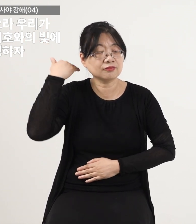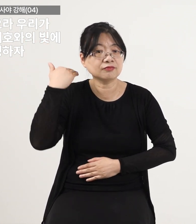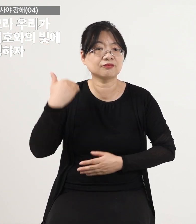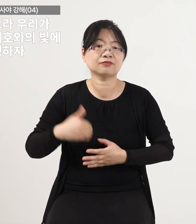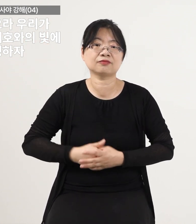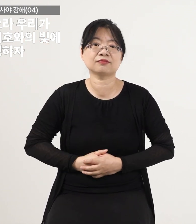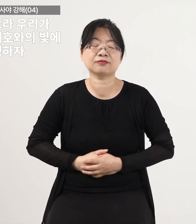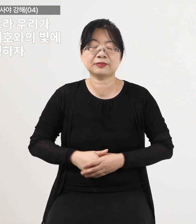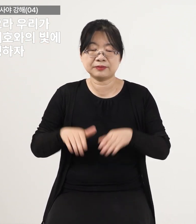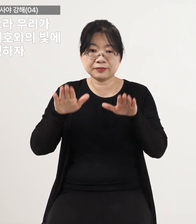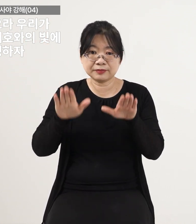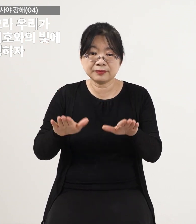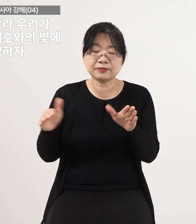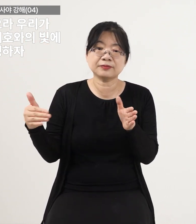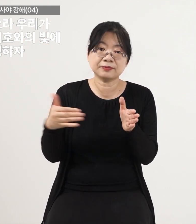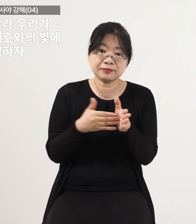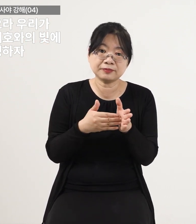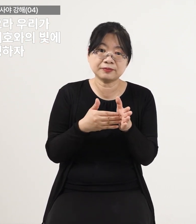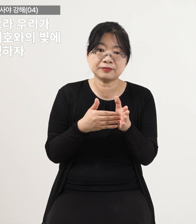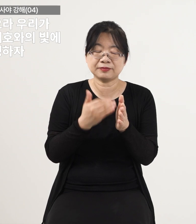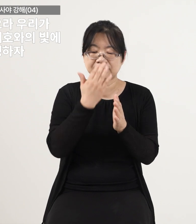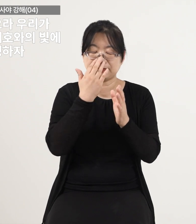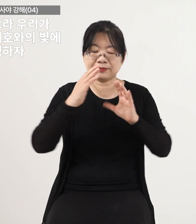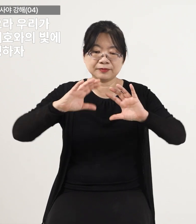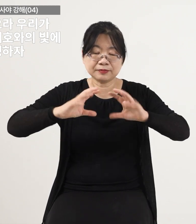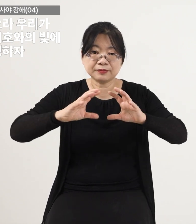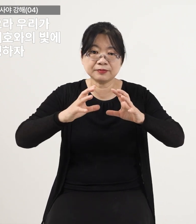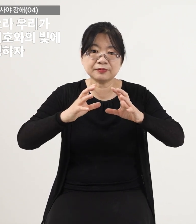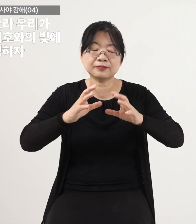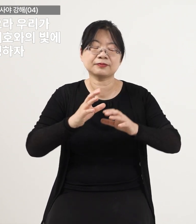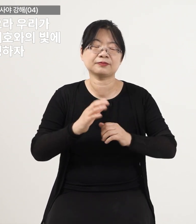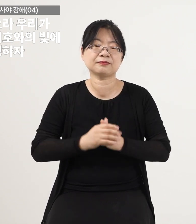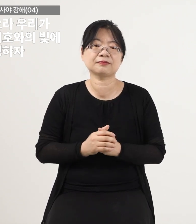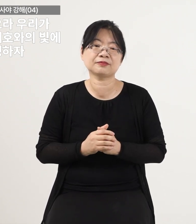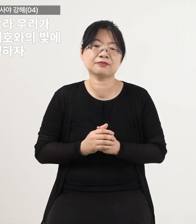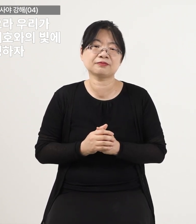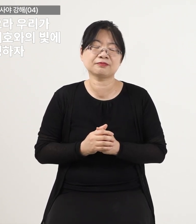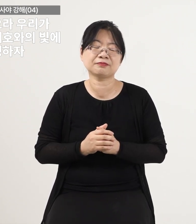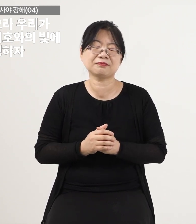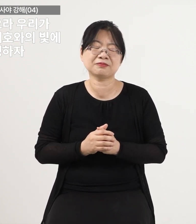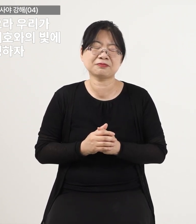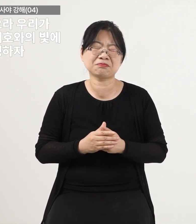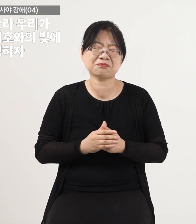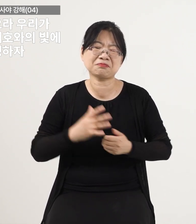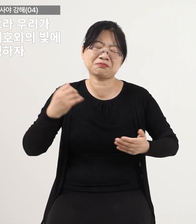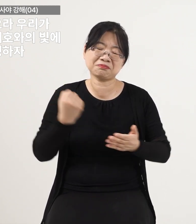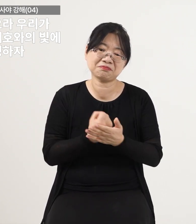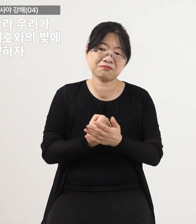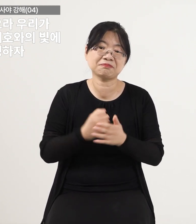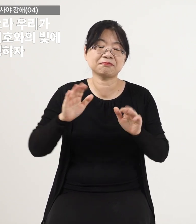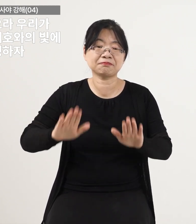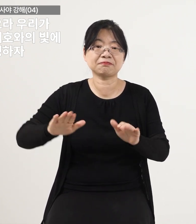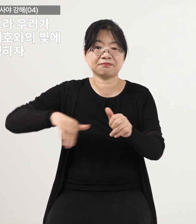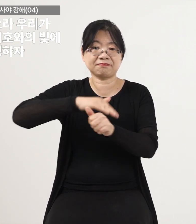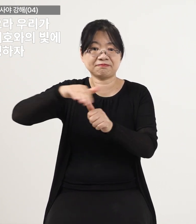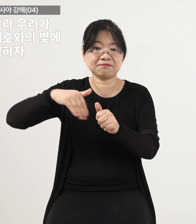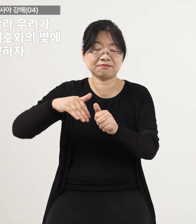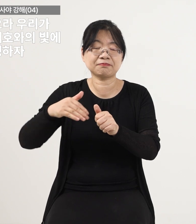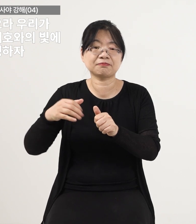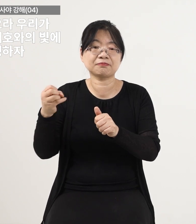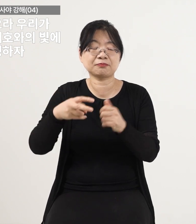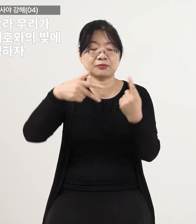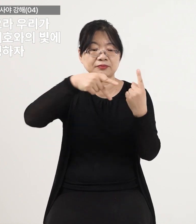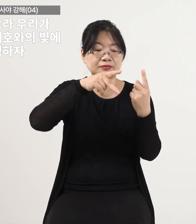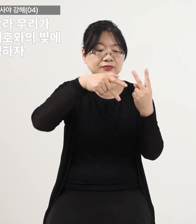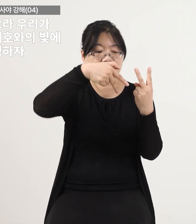과거에서 현재까지의 이스라엘의 참담한 현실, 그리고 이제